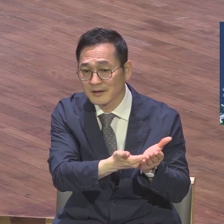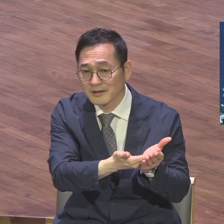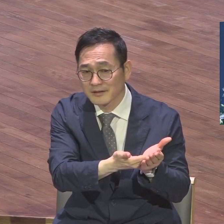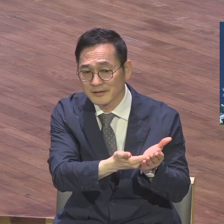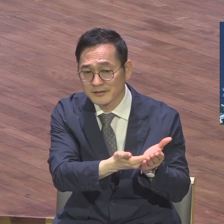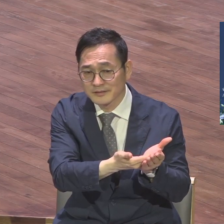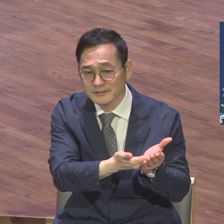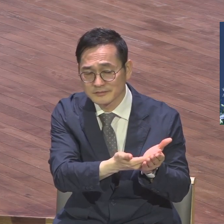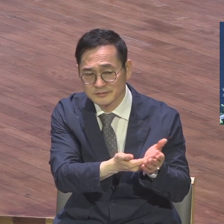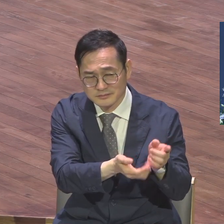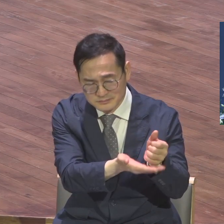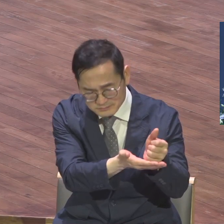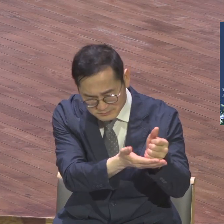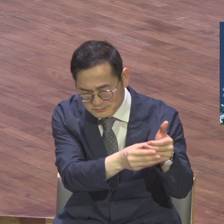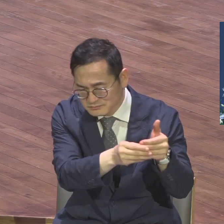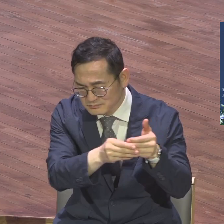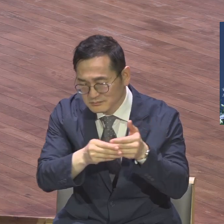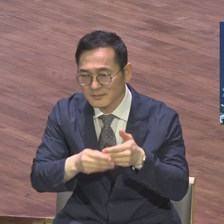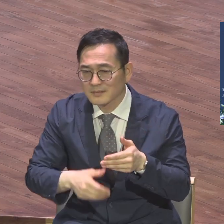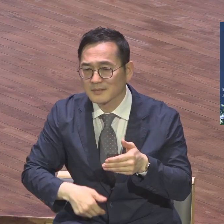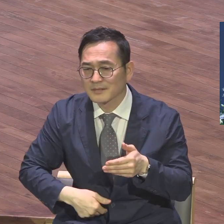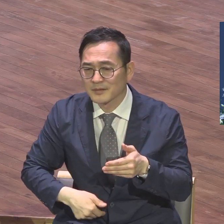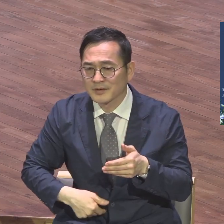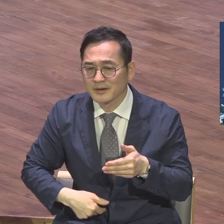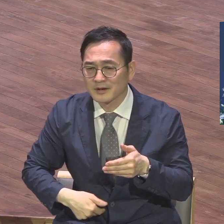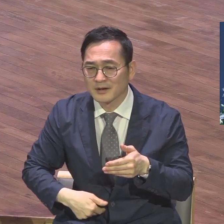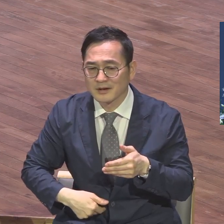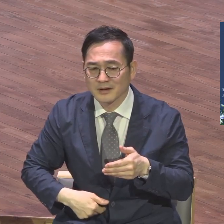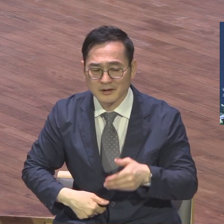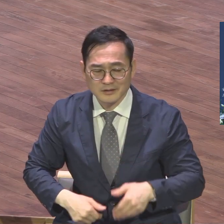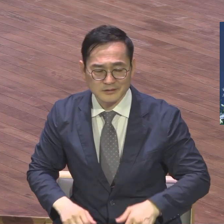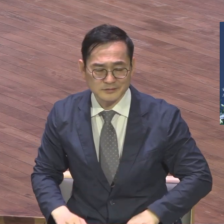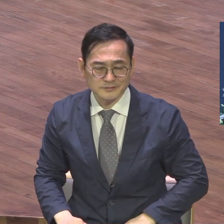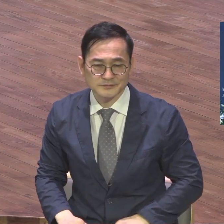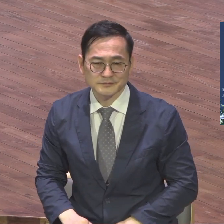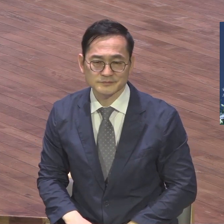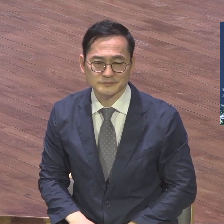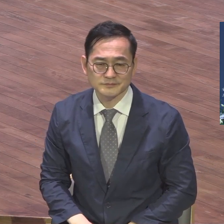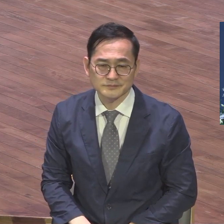모든 전문교회 있지만은 지난주입니다. 어제 안 했죠.